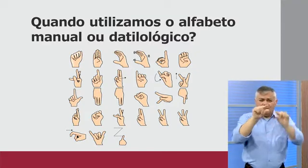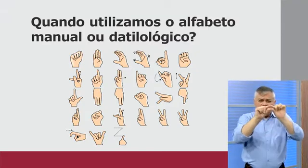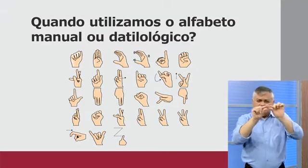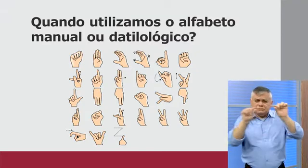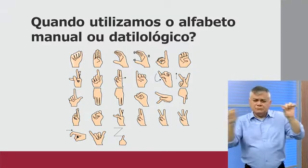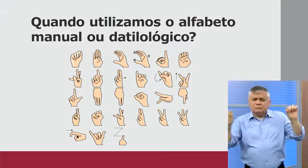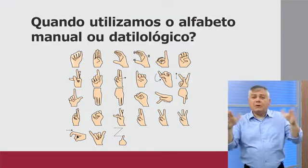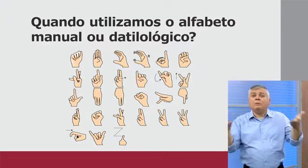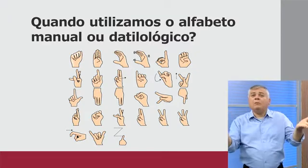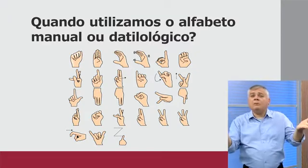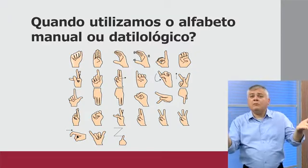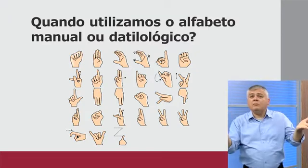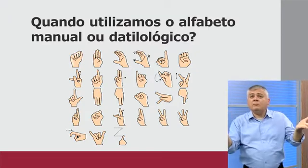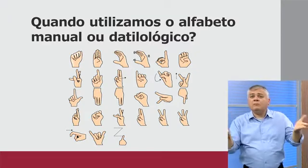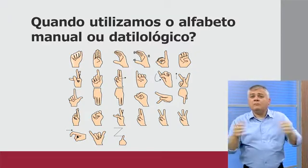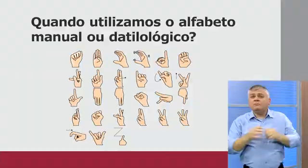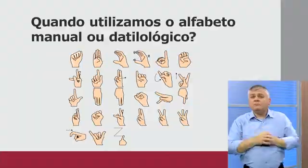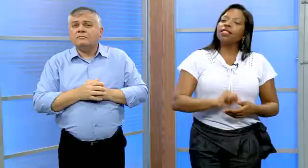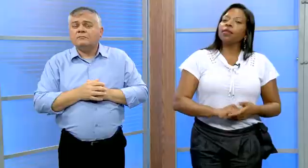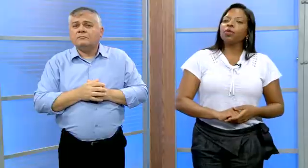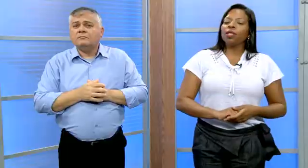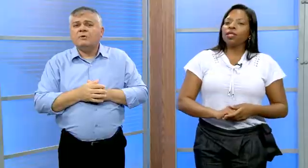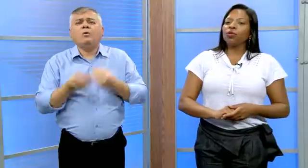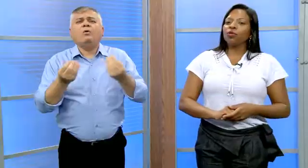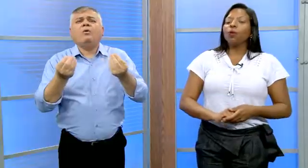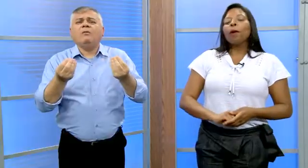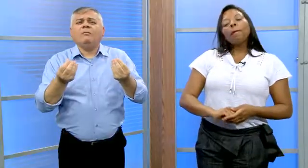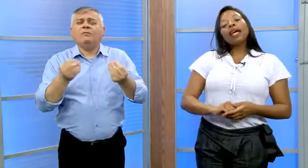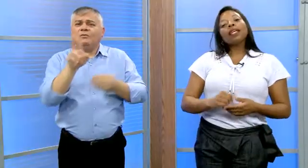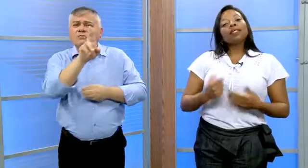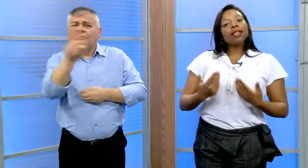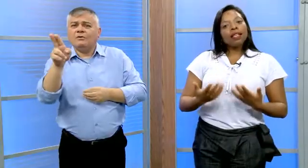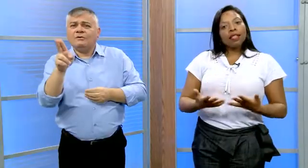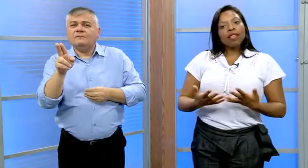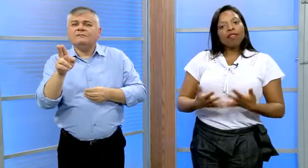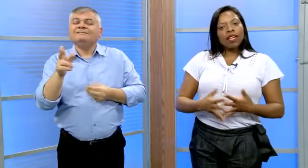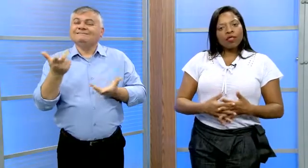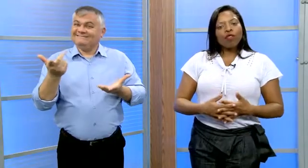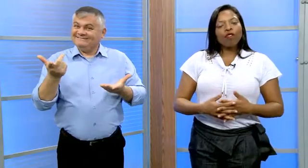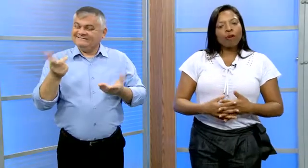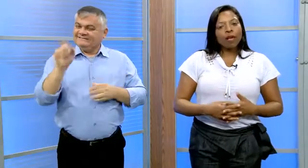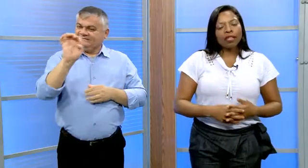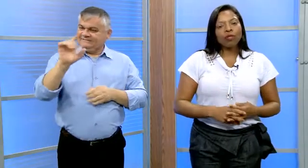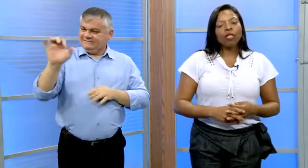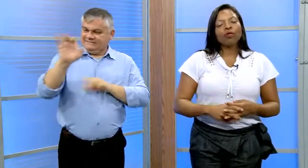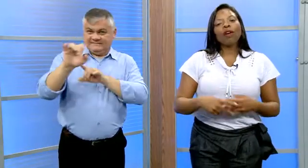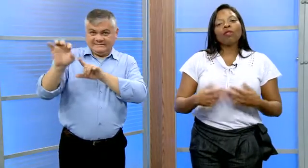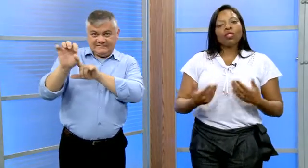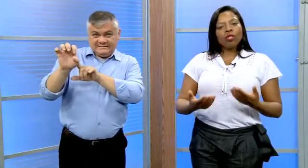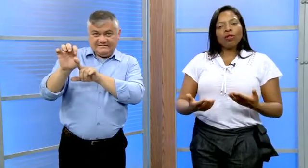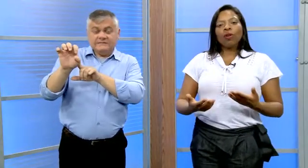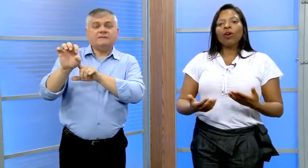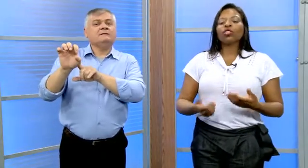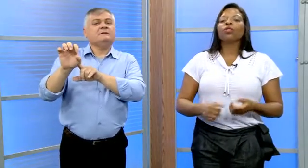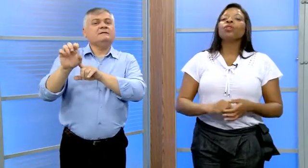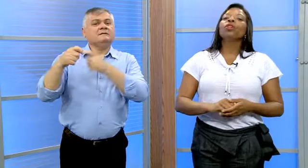é? Como é que fazemos isso? Para a escrita através do alfabeto manual datilológico,